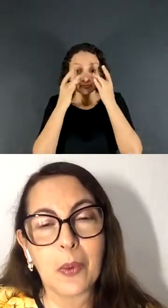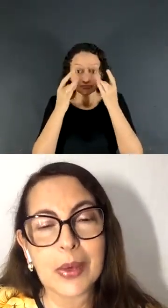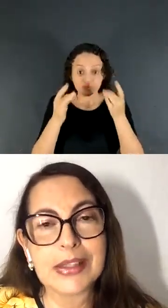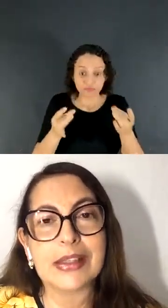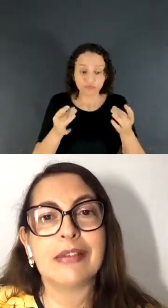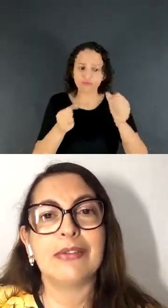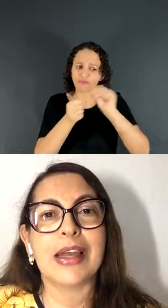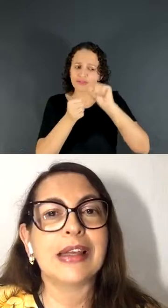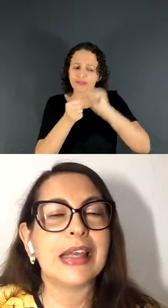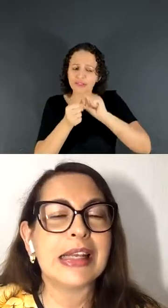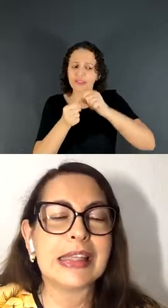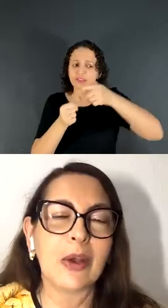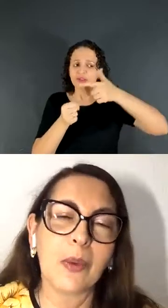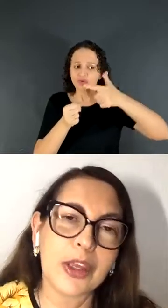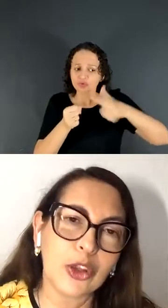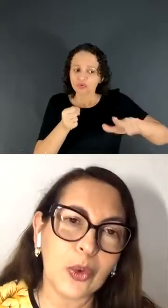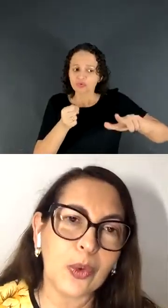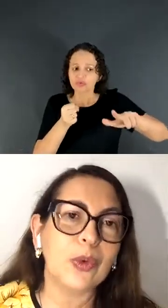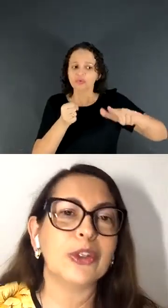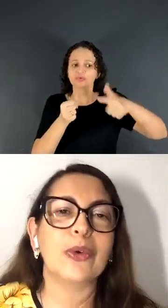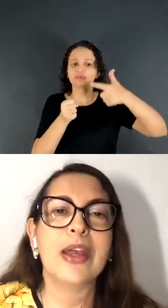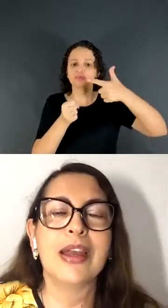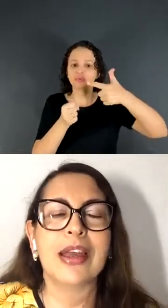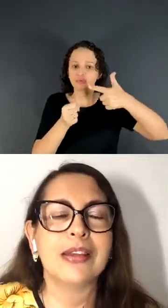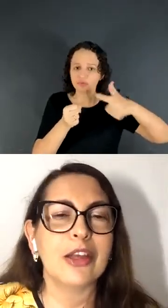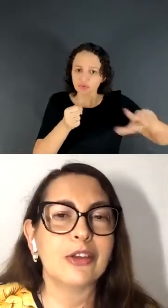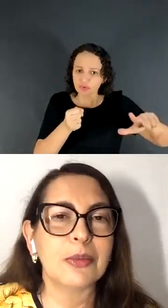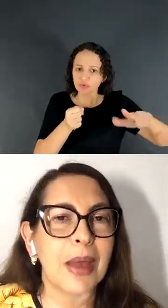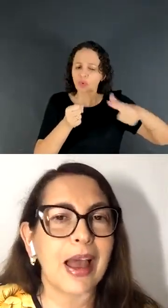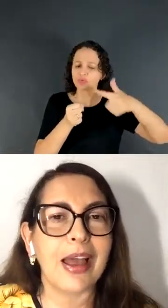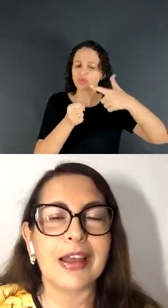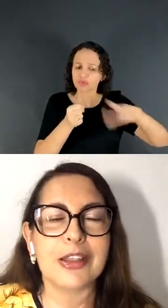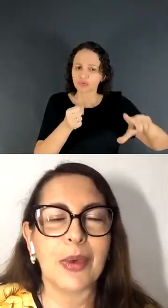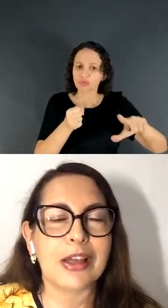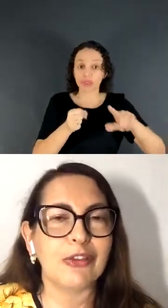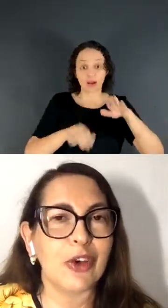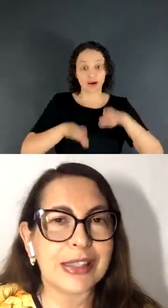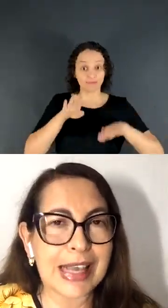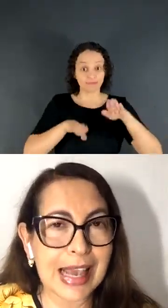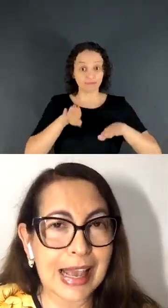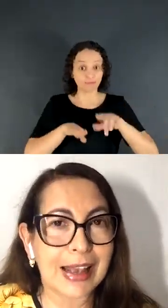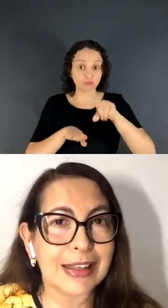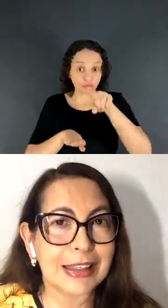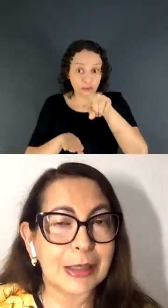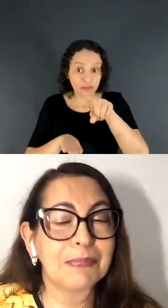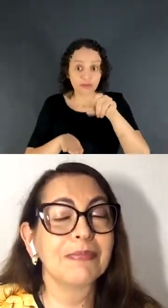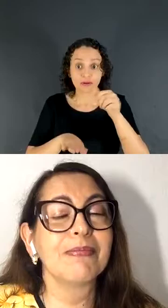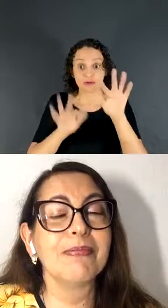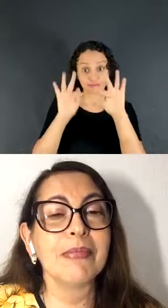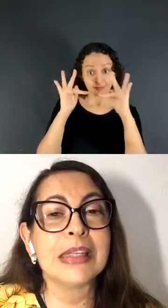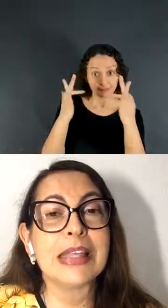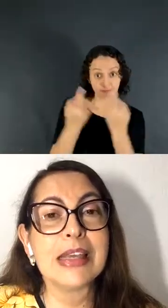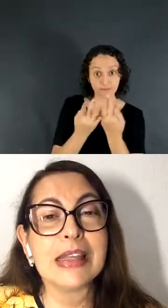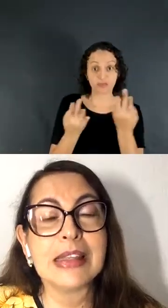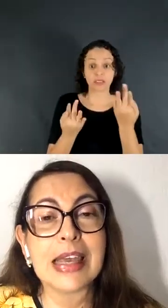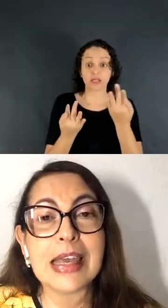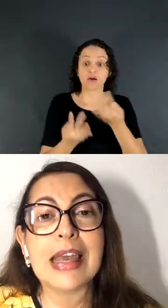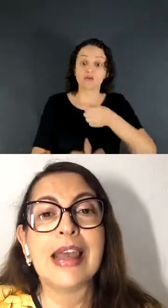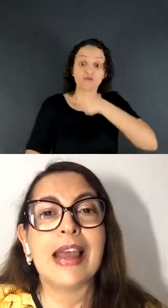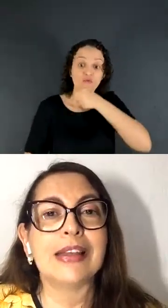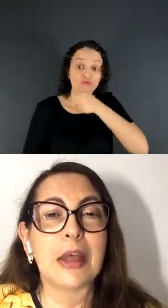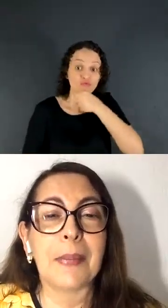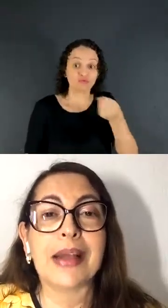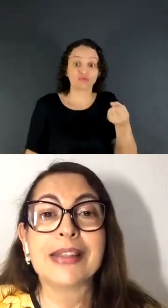mesma coisa, né? Quem lida com idoso, quem tem os pais ou avós em casa, tem que